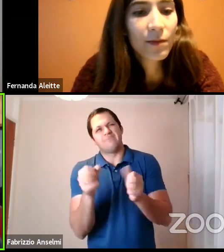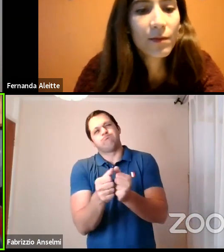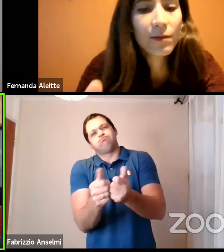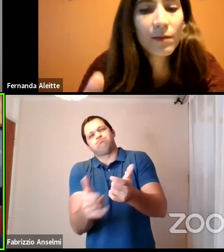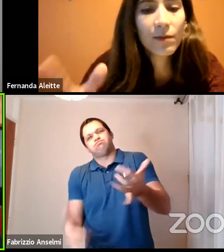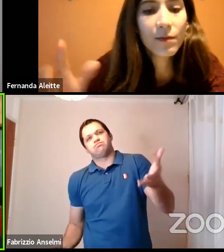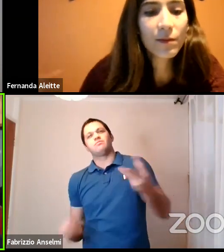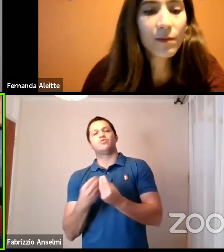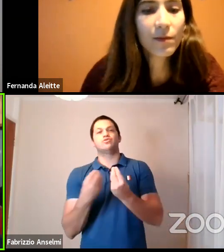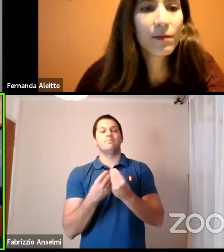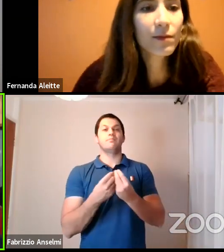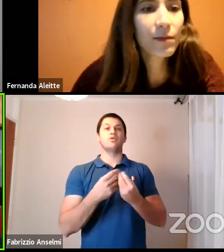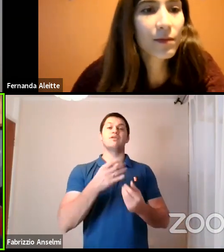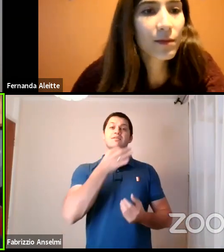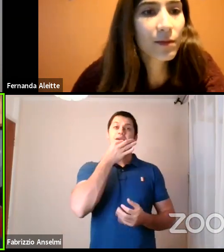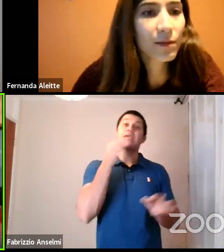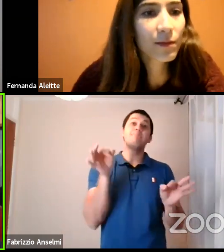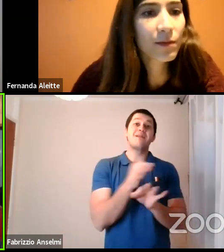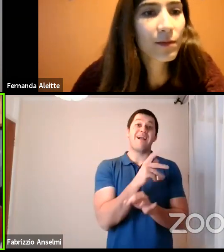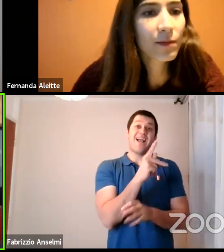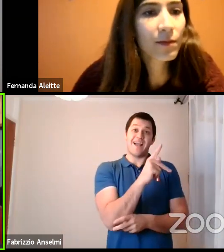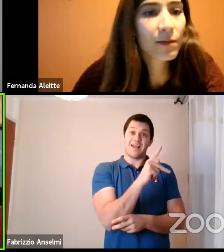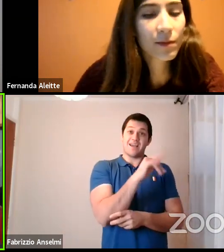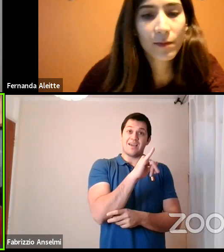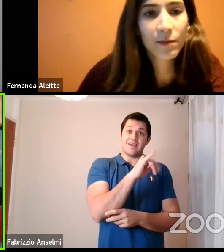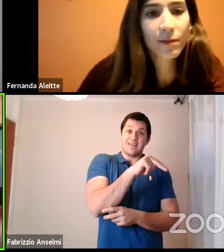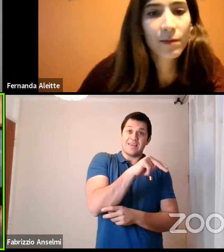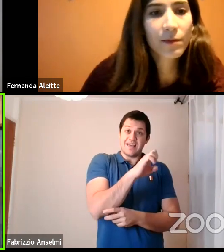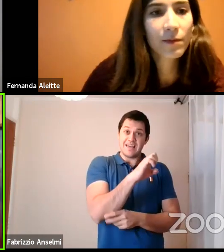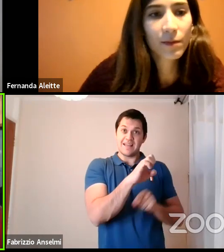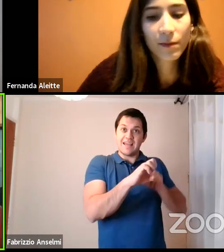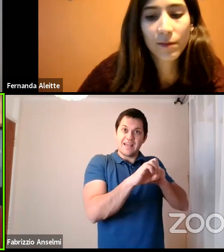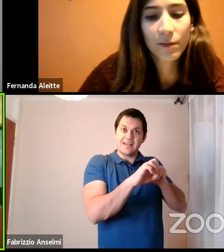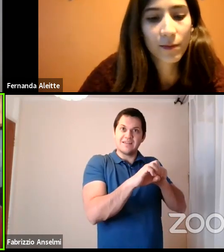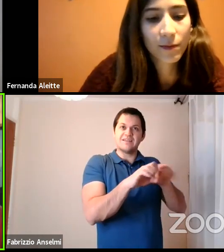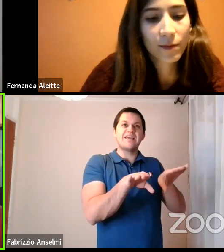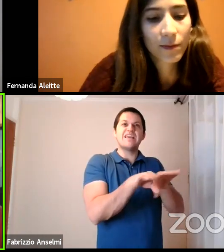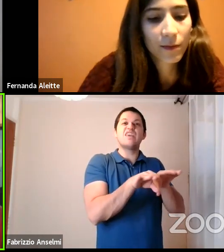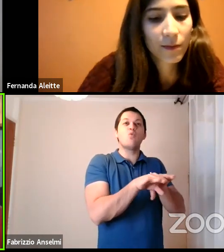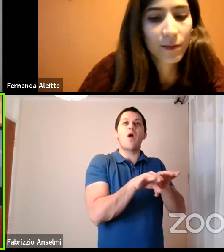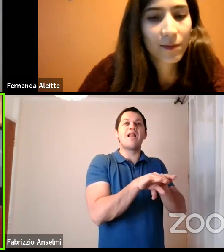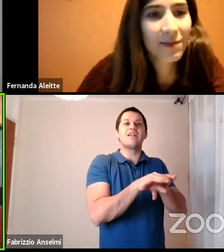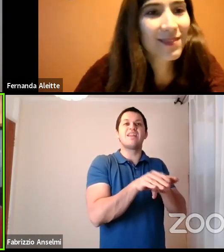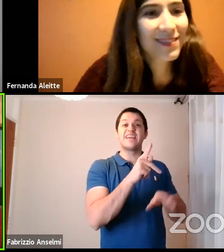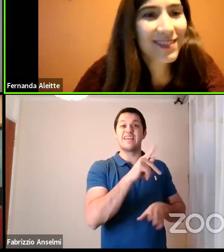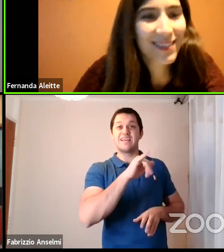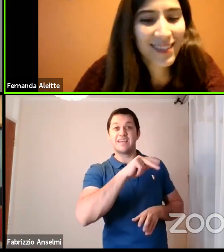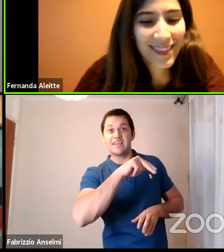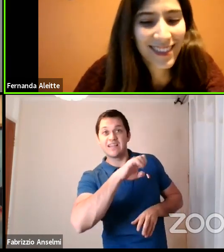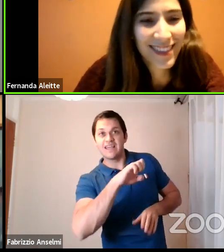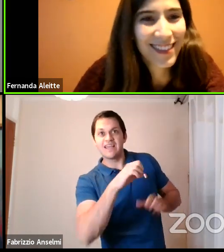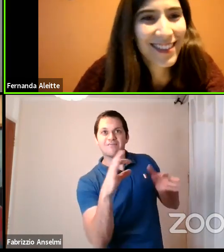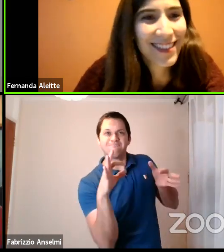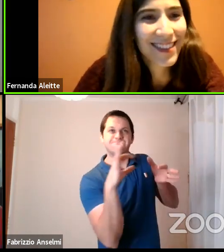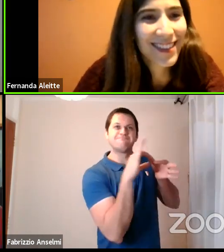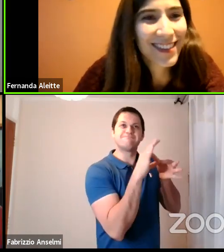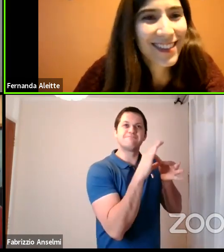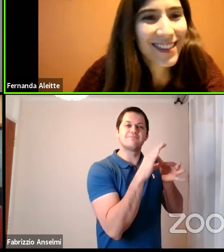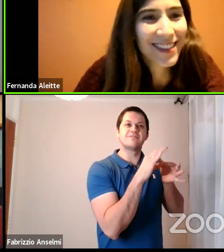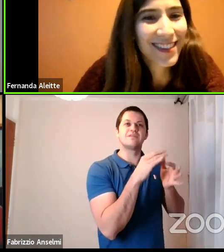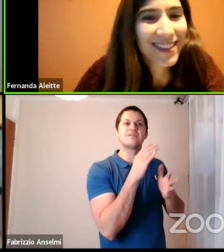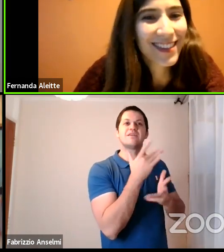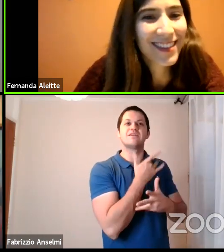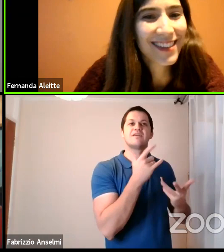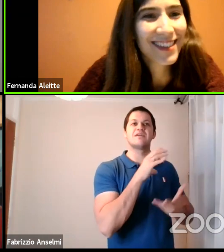kine, etimológicamente está íntimamente ligado con el cine, ¿ya? Con el cinemascopio,